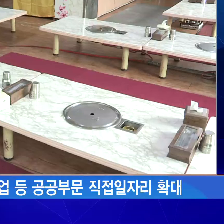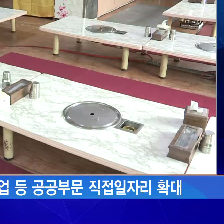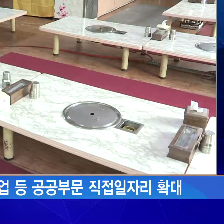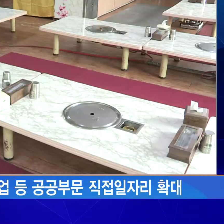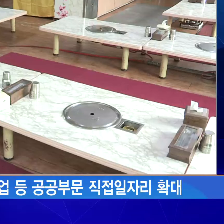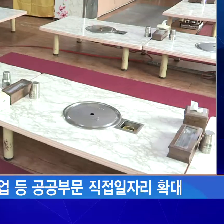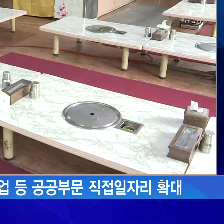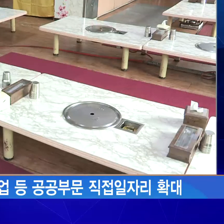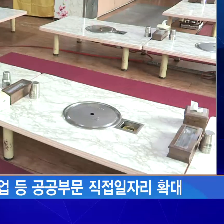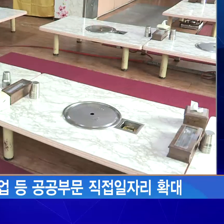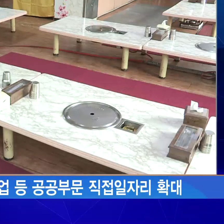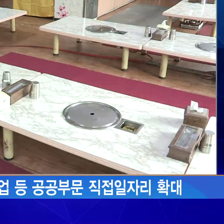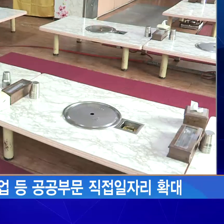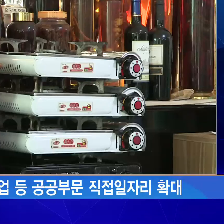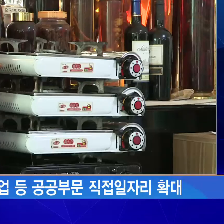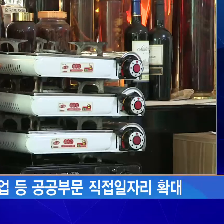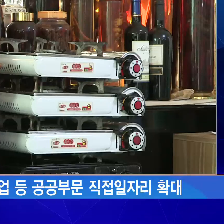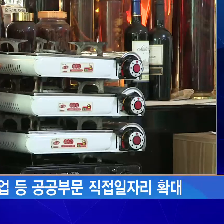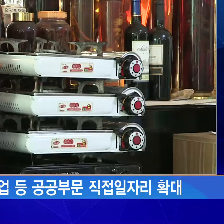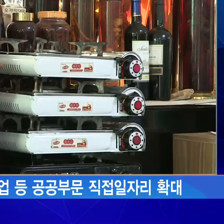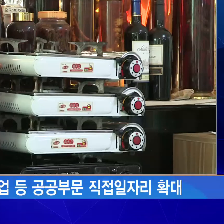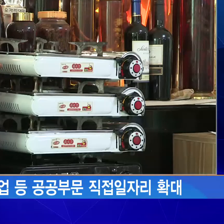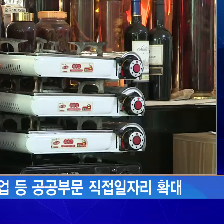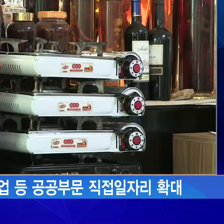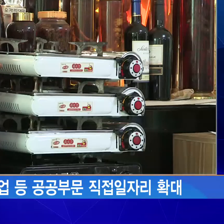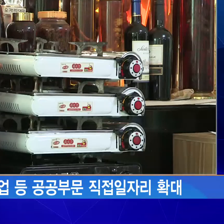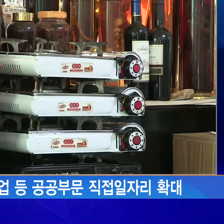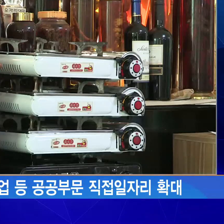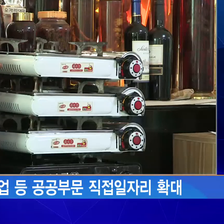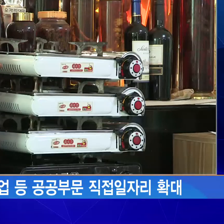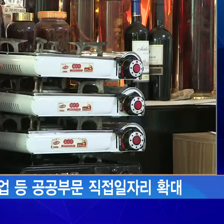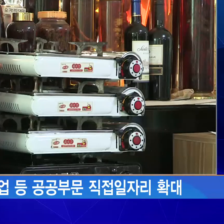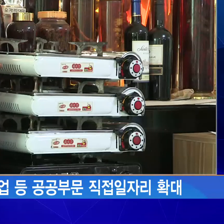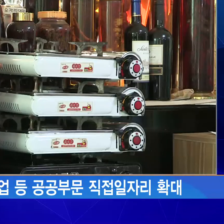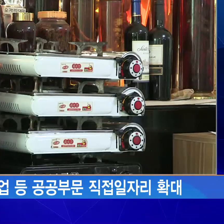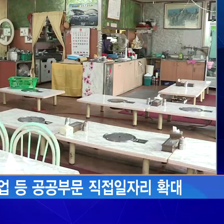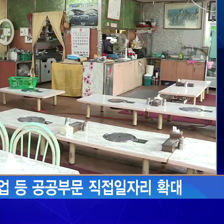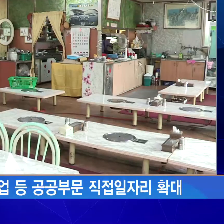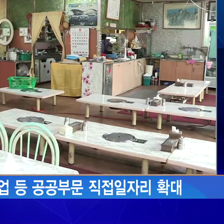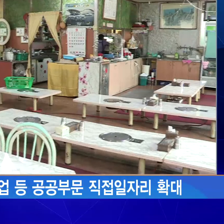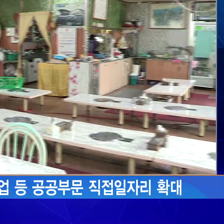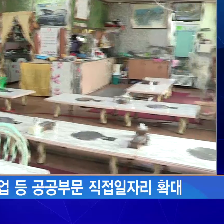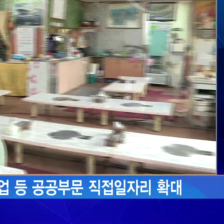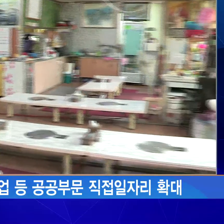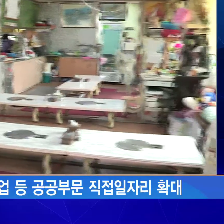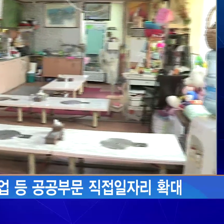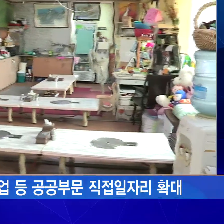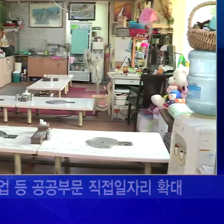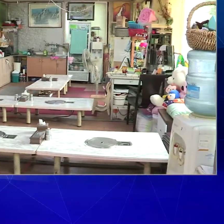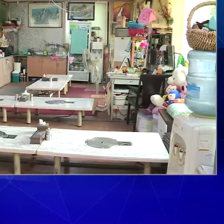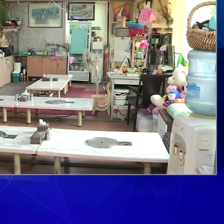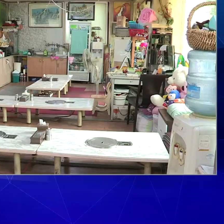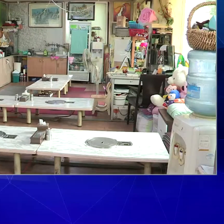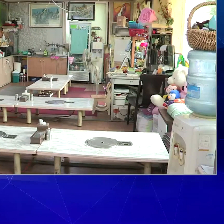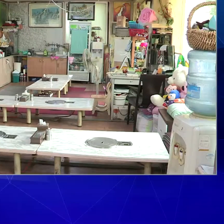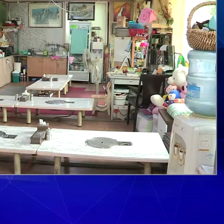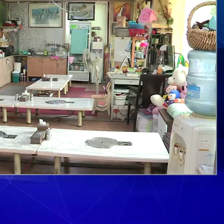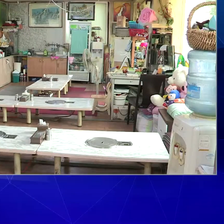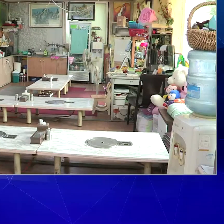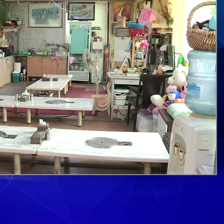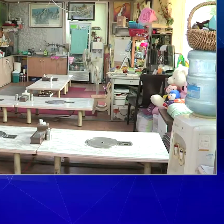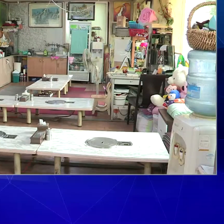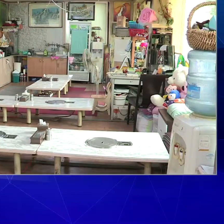상생선언과 간담회를 갖고 대전시의 주요 정책을 공유하고 경제인과 소상공인들의 애로사항을 청취하는 시간도